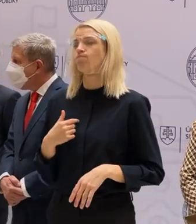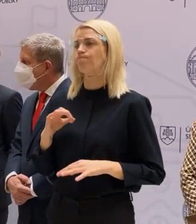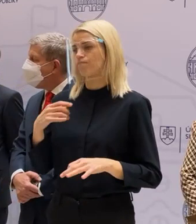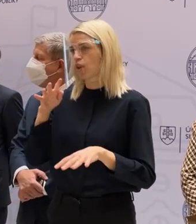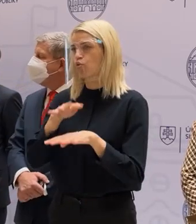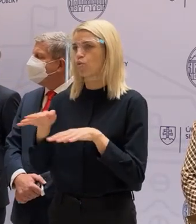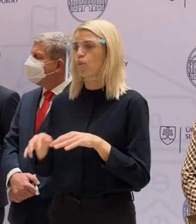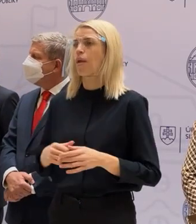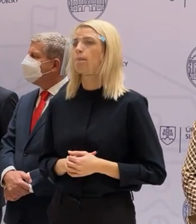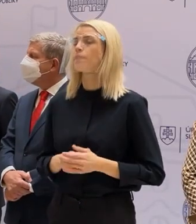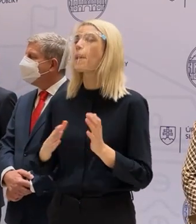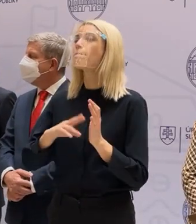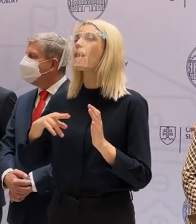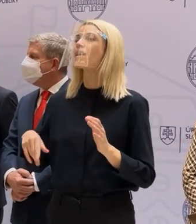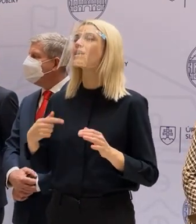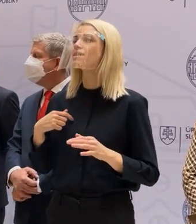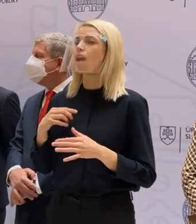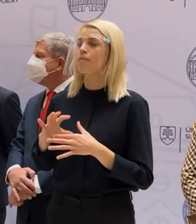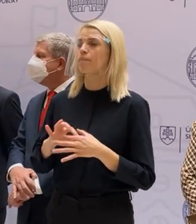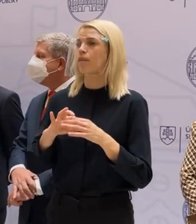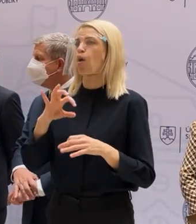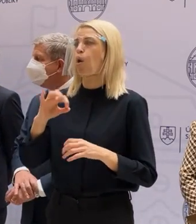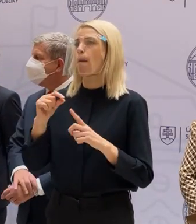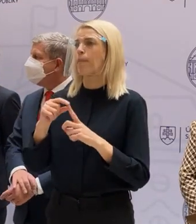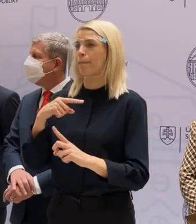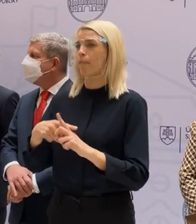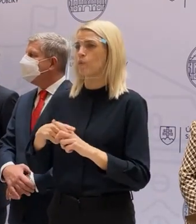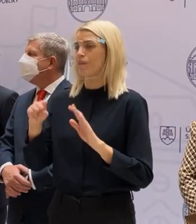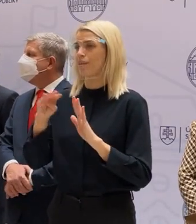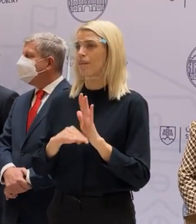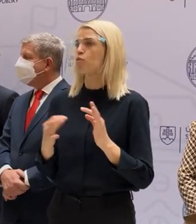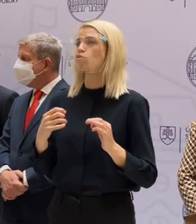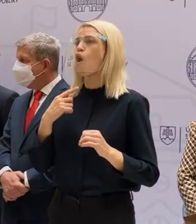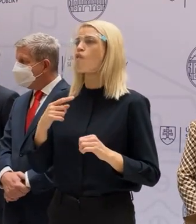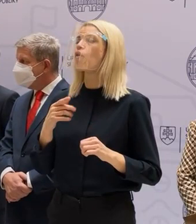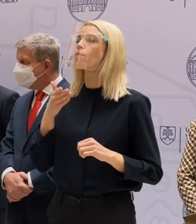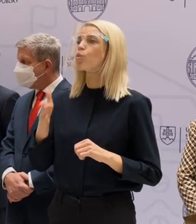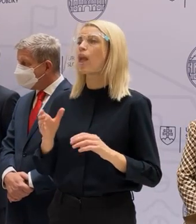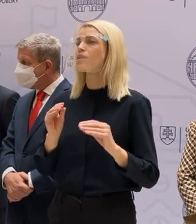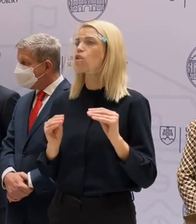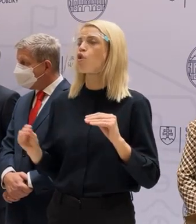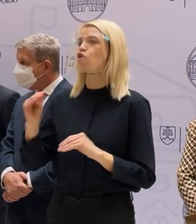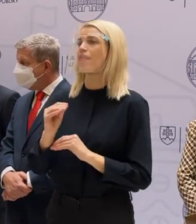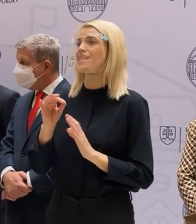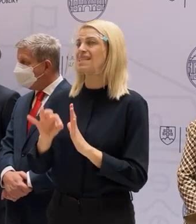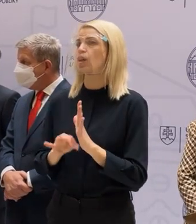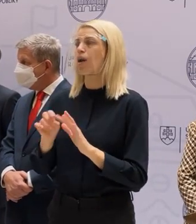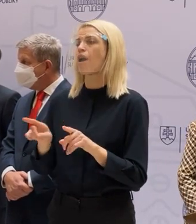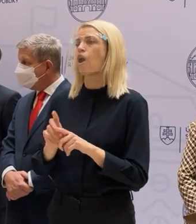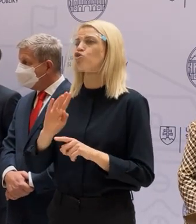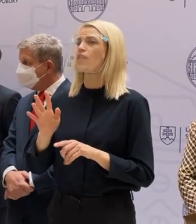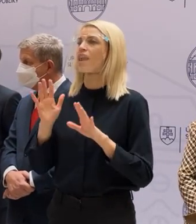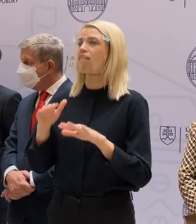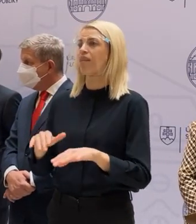Sr. Vireko Markýza, nadviežem na tie OP+, začnem tým, že prečo teda hovoríme o tom, že nám tu hrozí zhoršenie situácie, štvrtá vlna, my tu